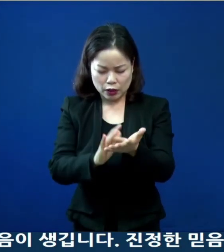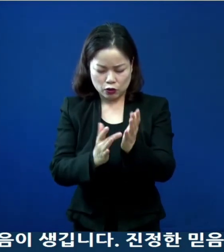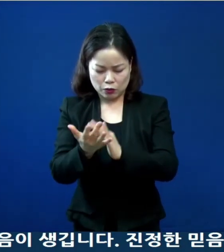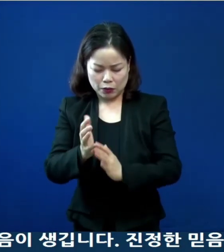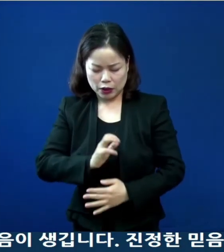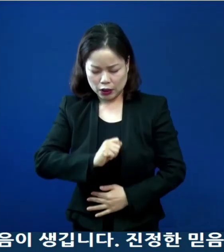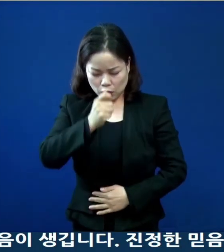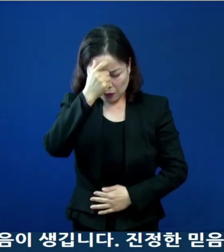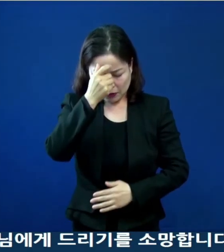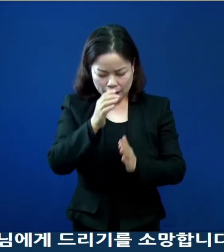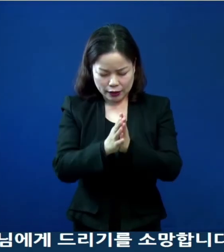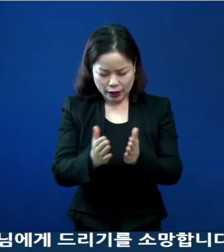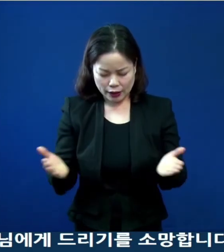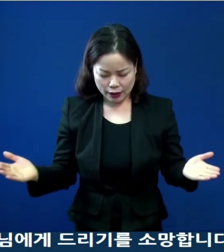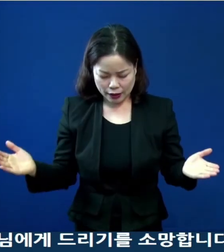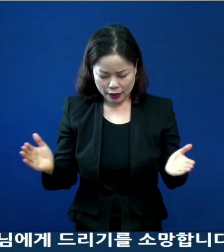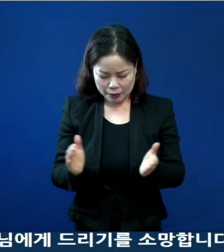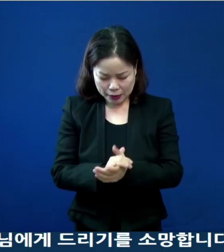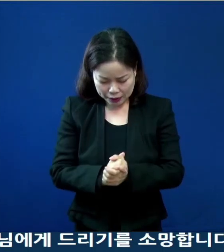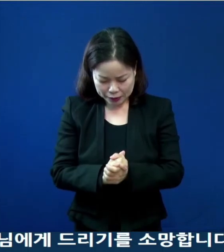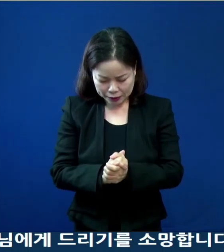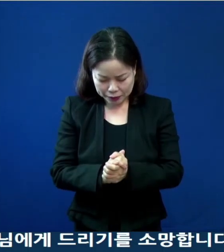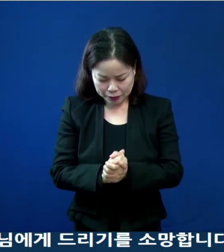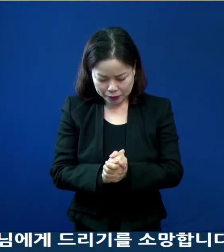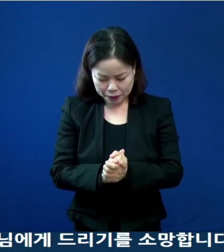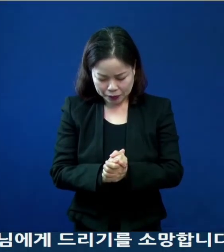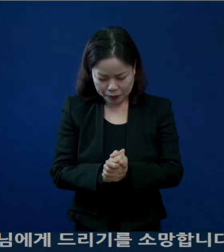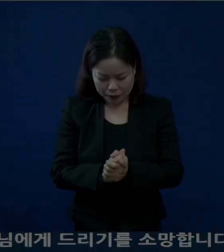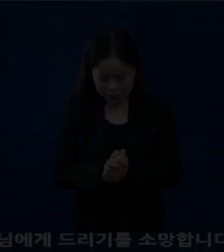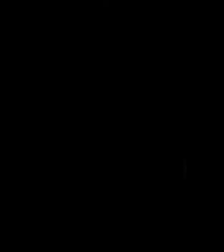예수님 이름으로 기도하옵나이다. 아멘.